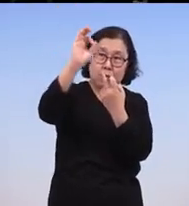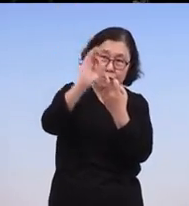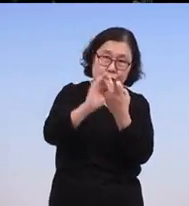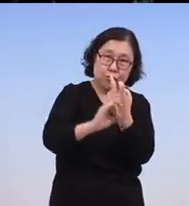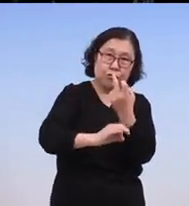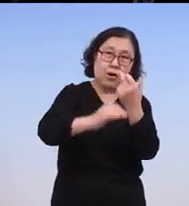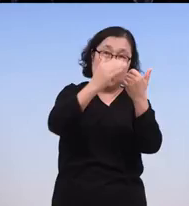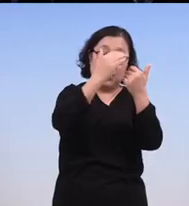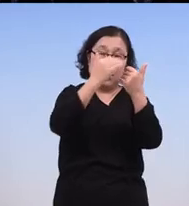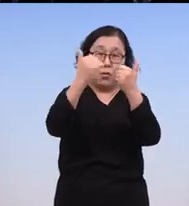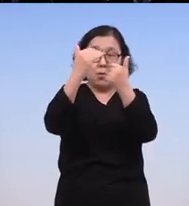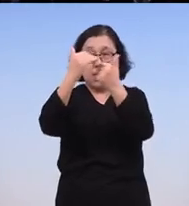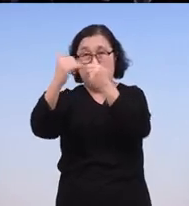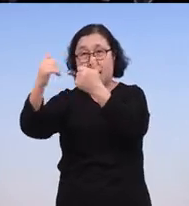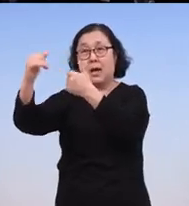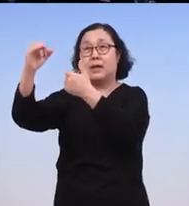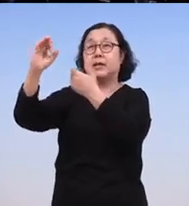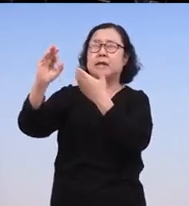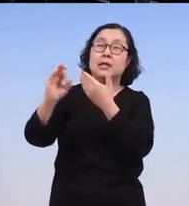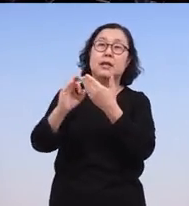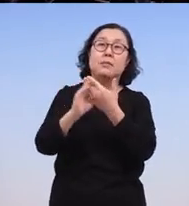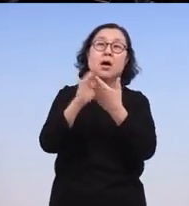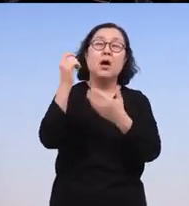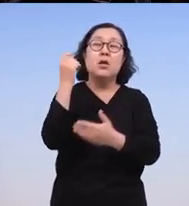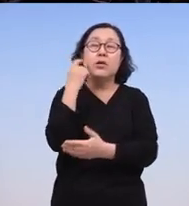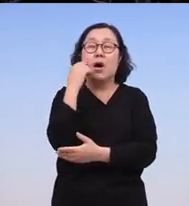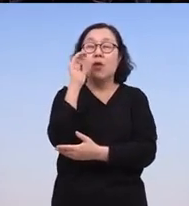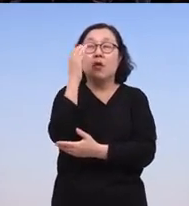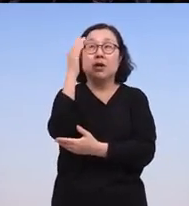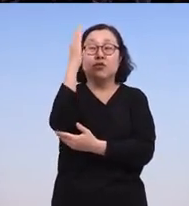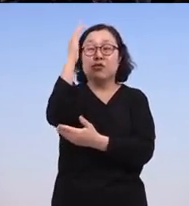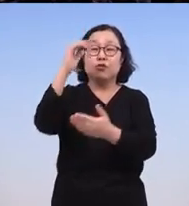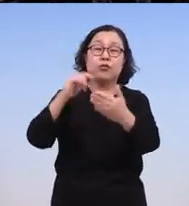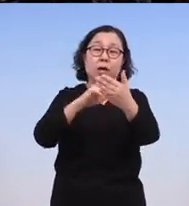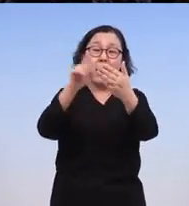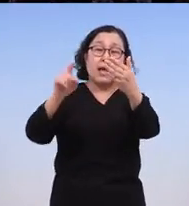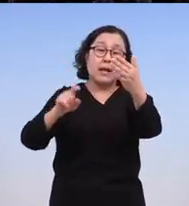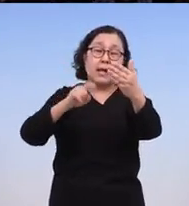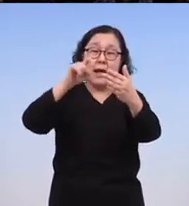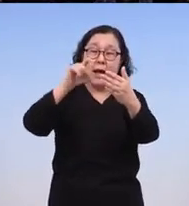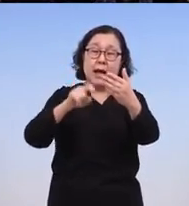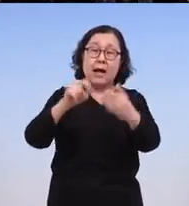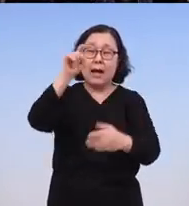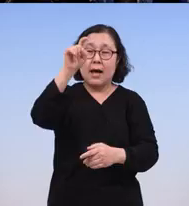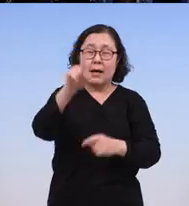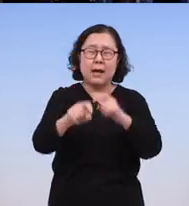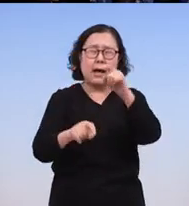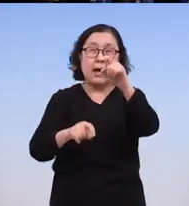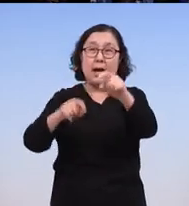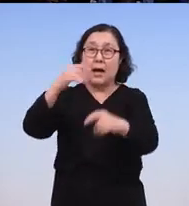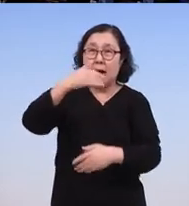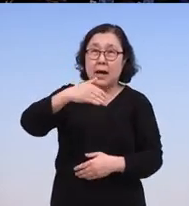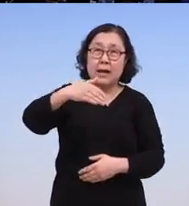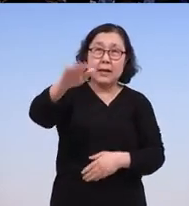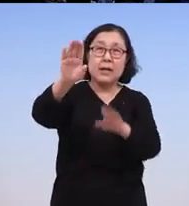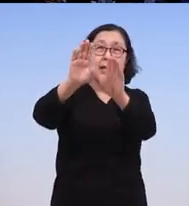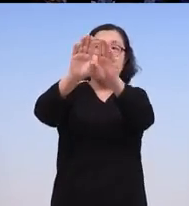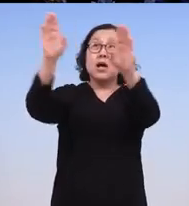부르다가 날이 저물어 오라 하시면 영광 중에